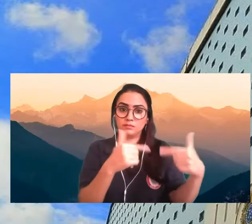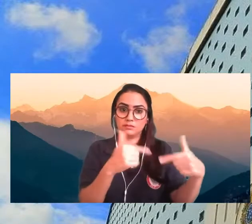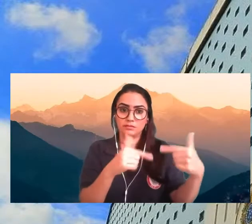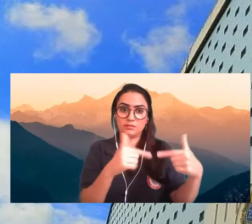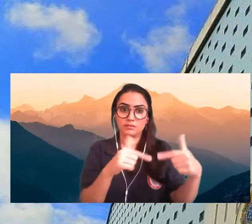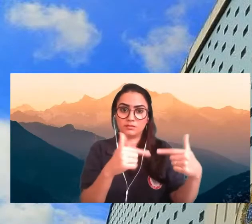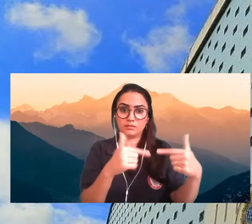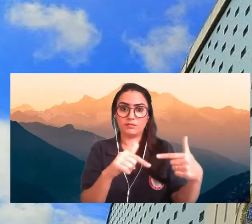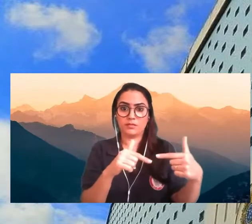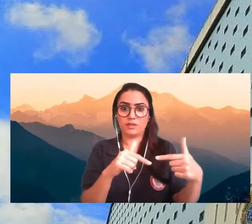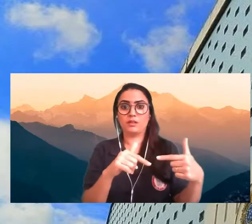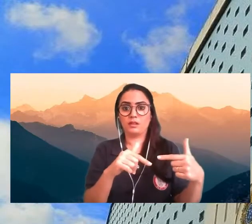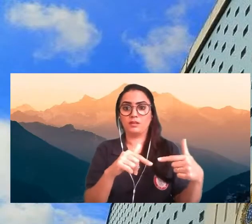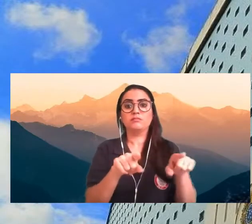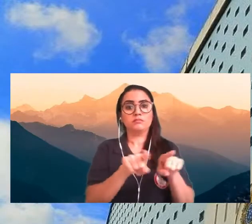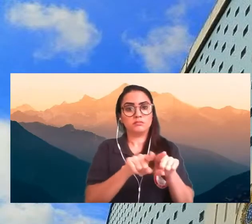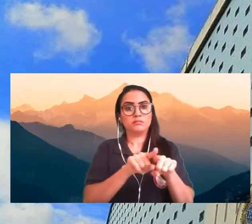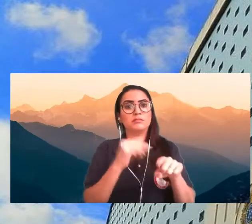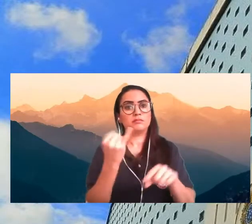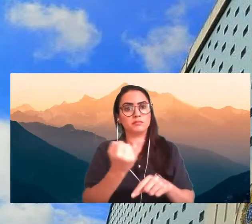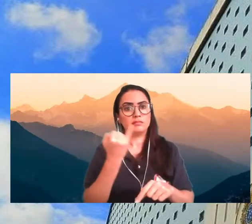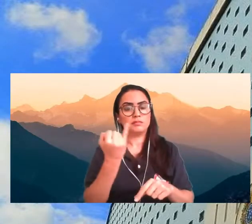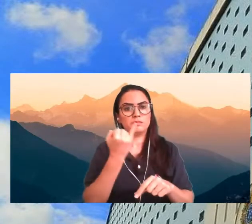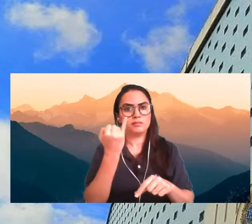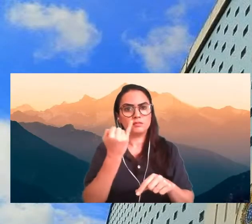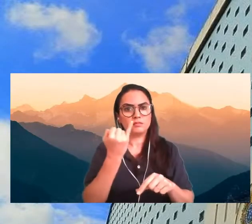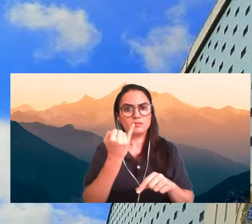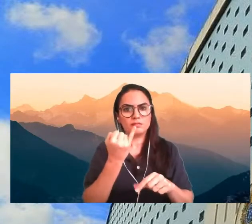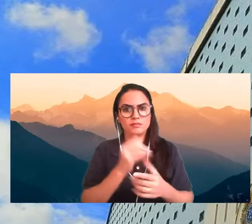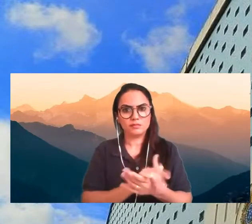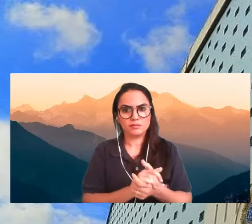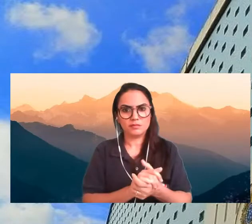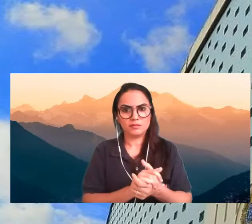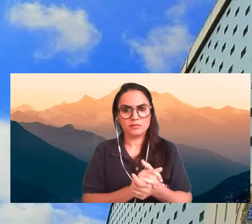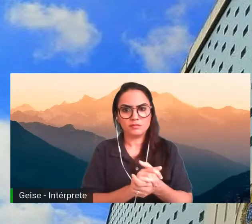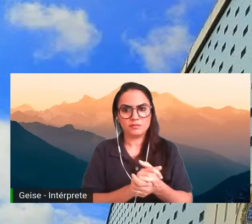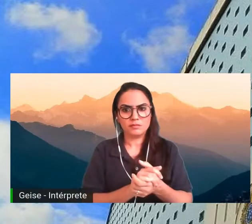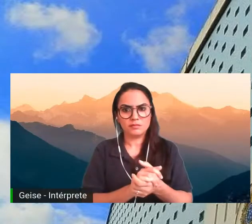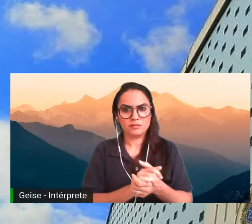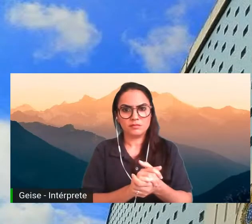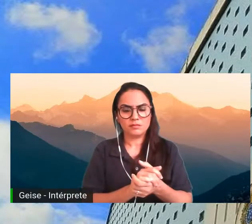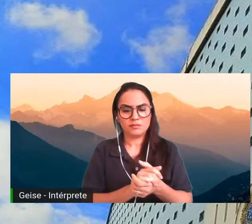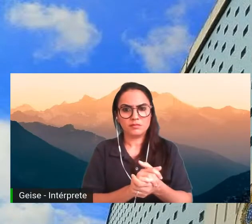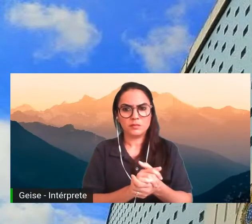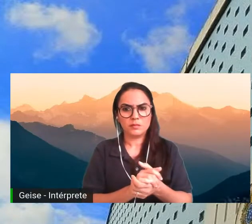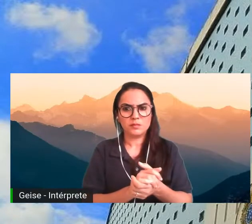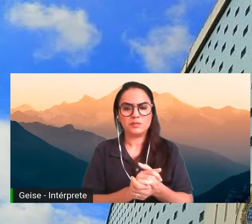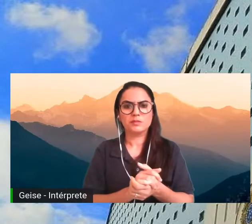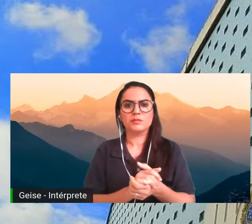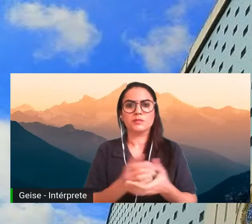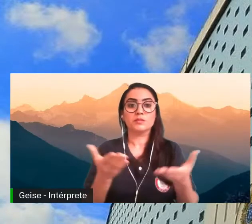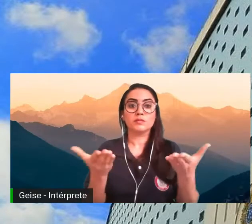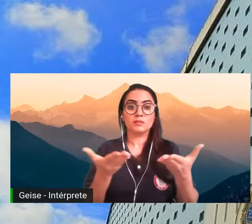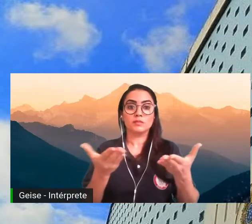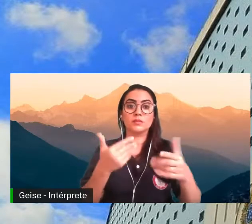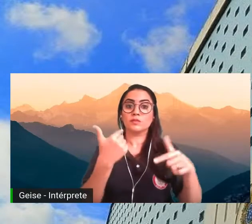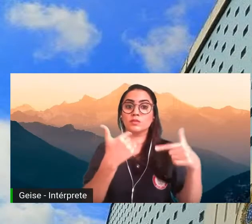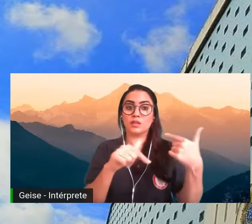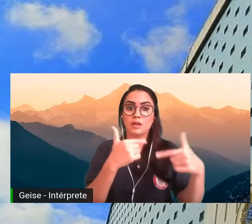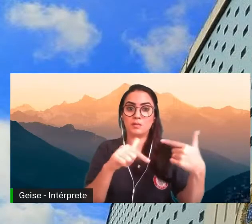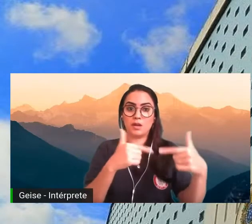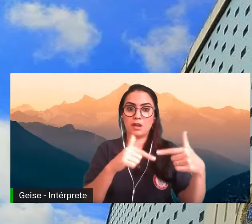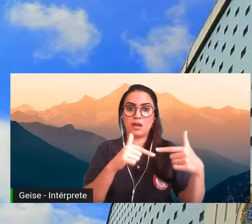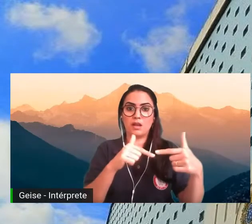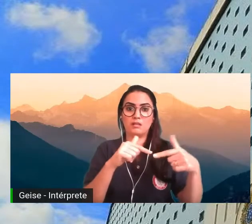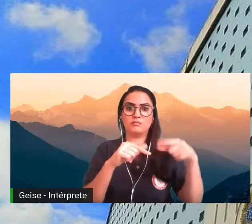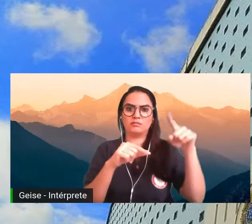diretamente diz respeito à educação oferecida pelos institutos. O mercado costuma reduzir a qualificação profissional